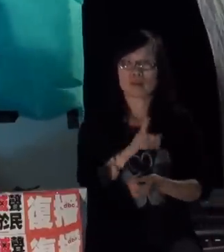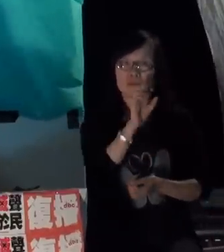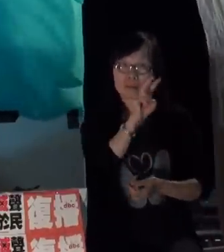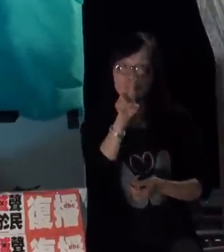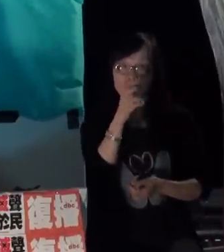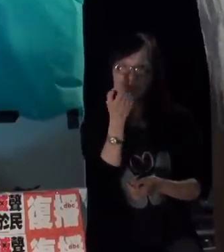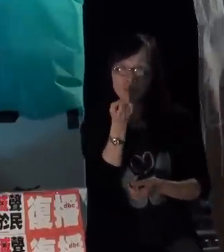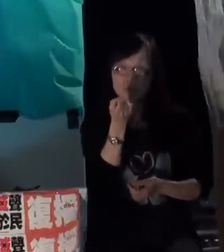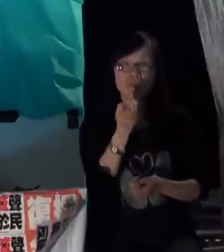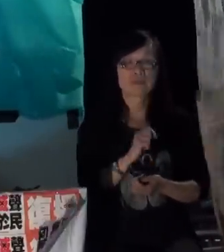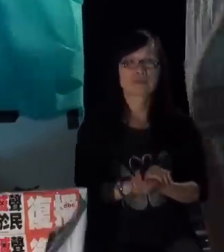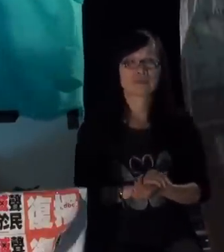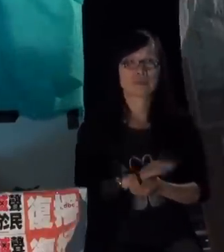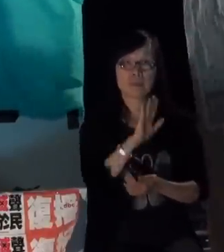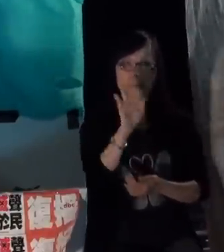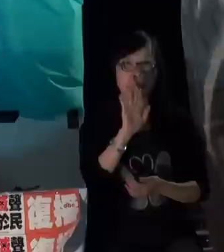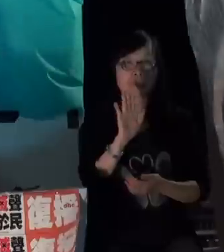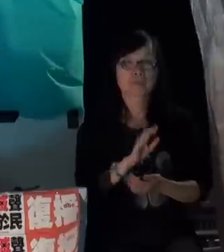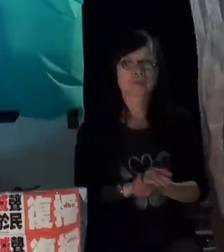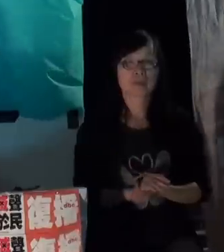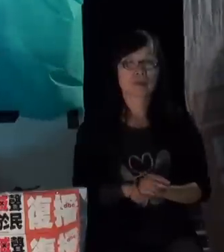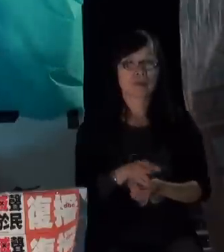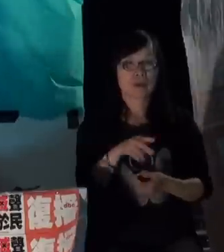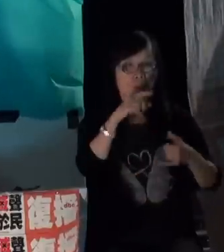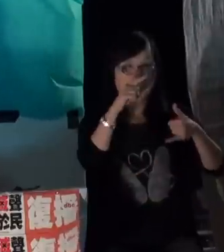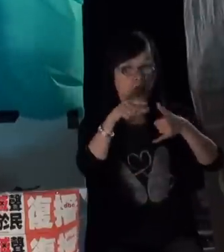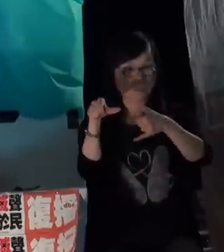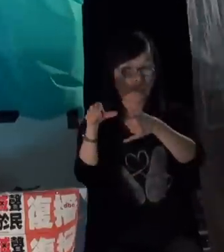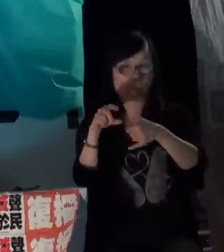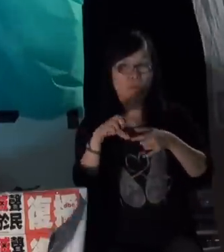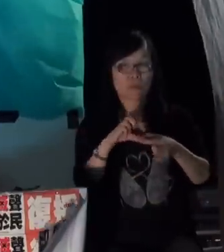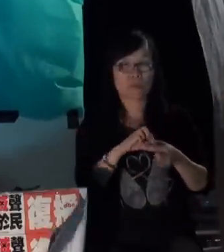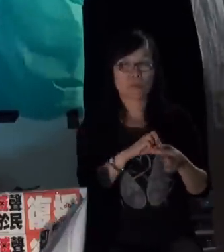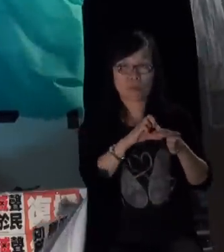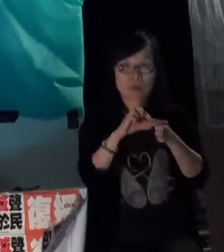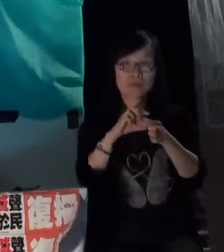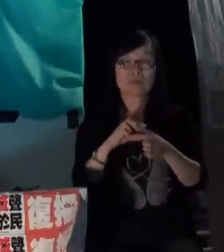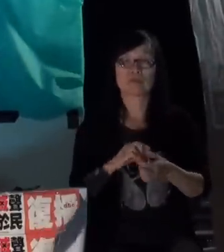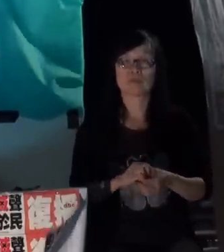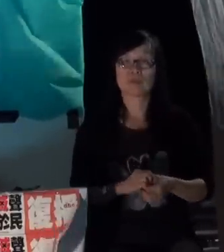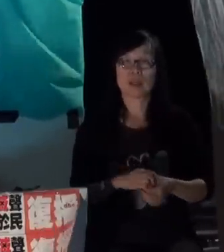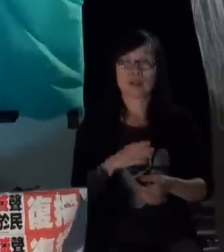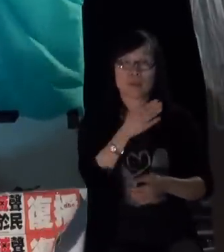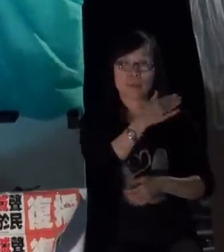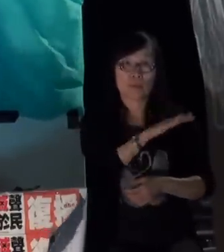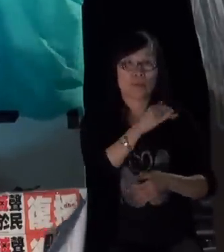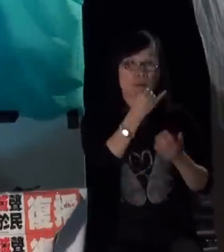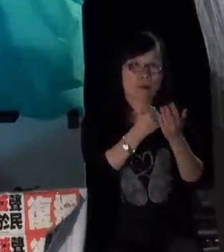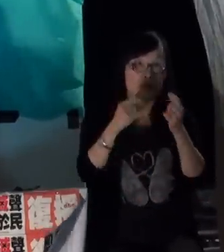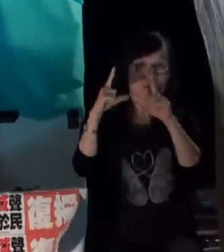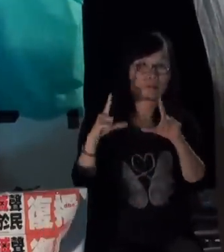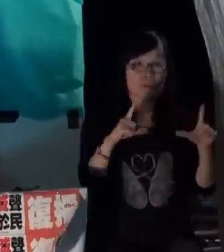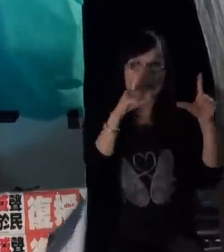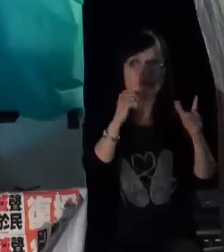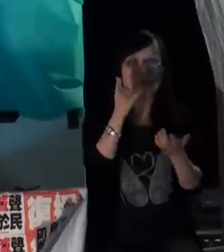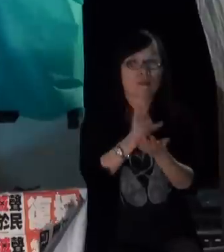單，就係、是、好似口號咁。實際上喺每一個環節都係咁嘅，係咪先？ 就係無論你喺生活上咧，你咁立